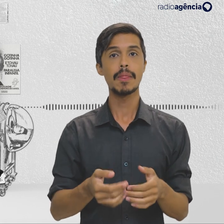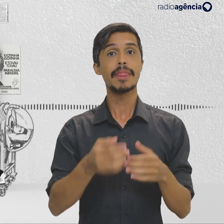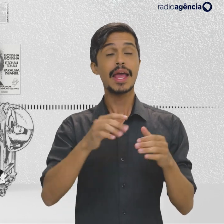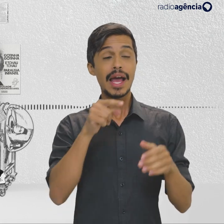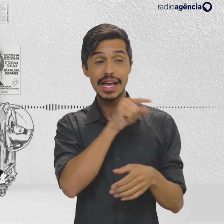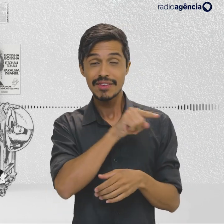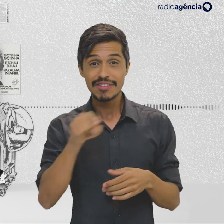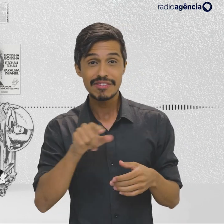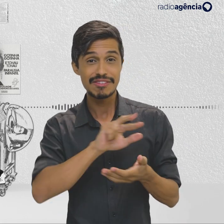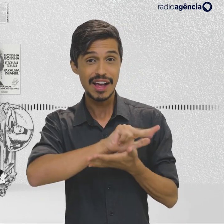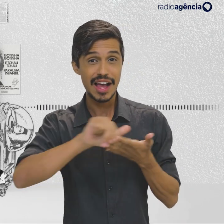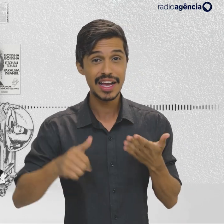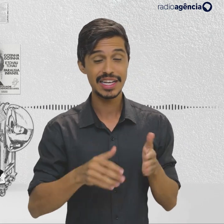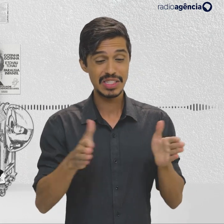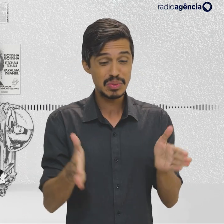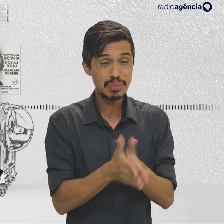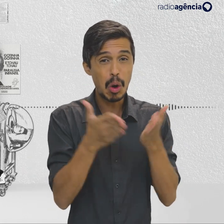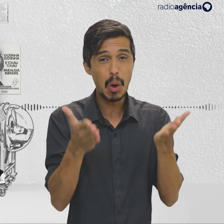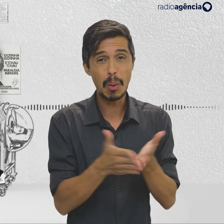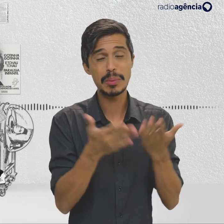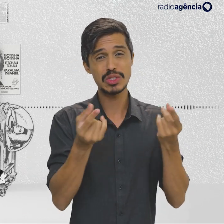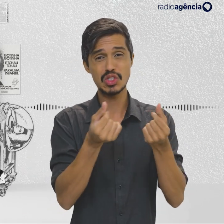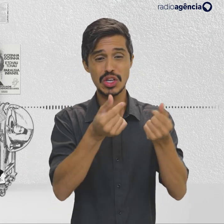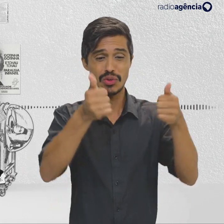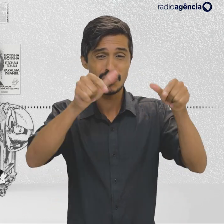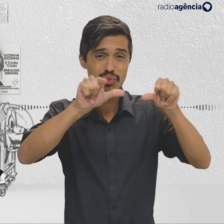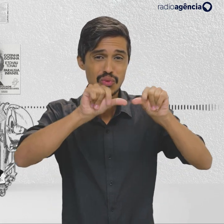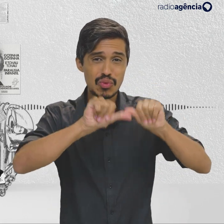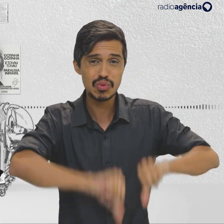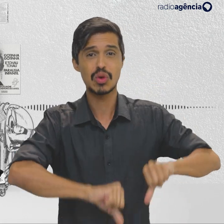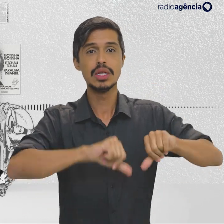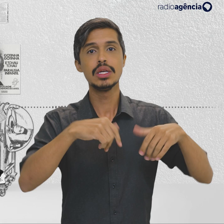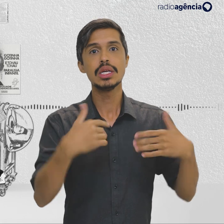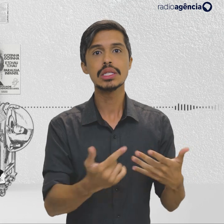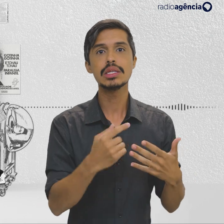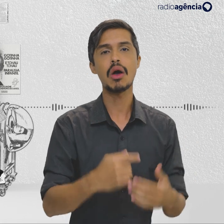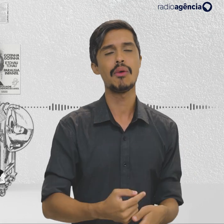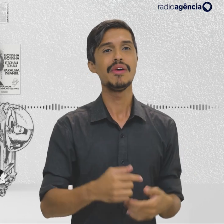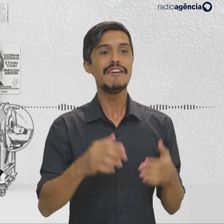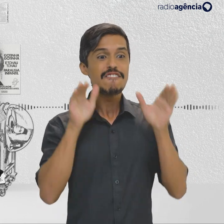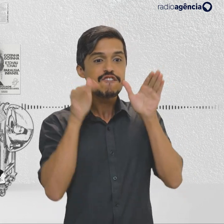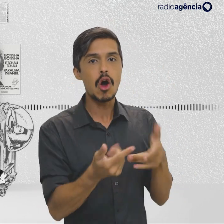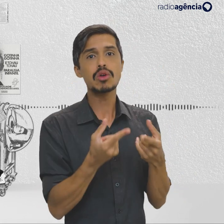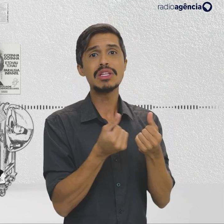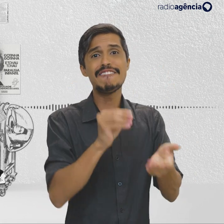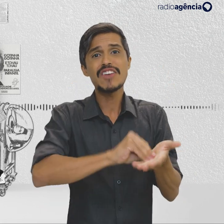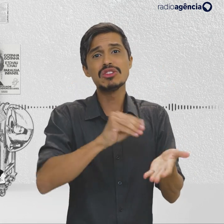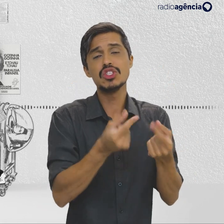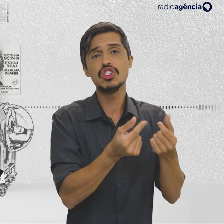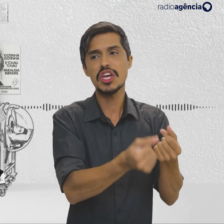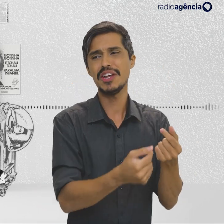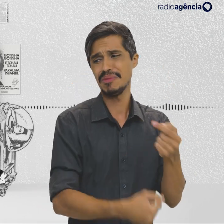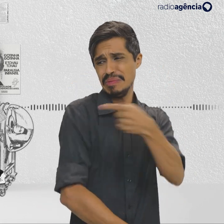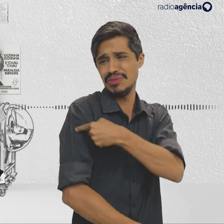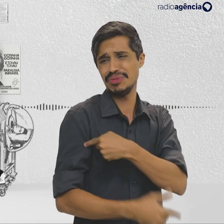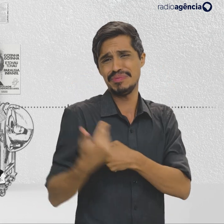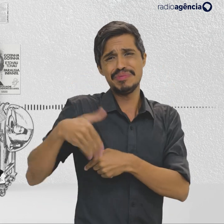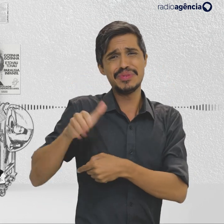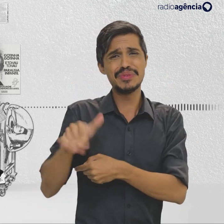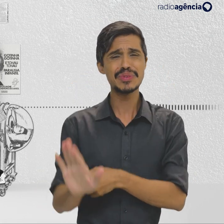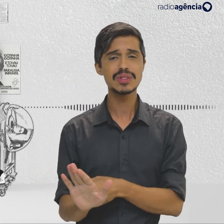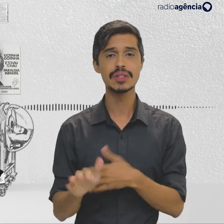essas famílias também estão em maior risco as crianças de não serem vacinadas por falta de tempo de se priorizar a